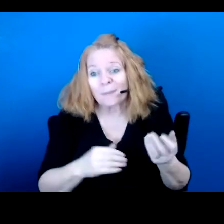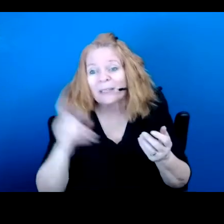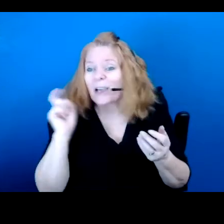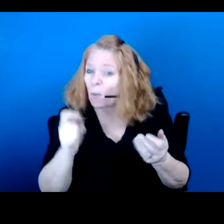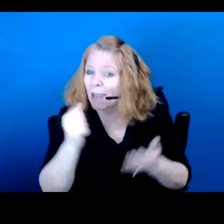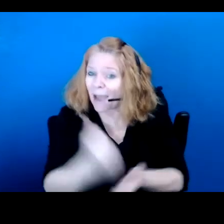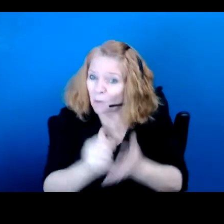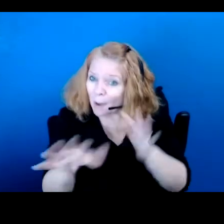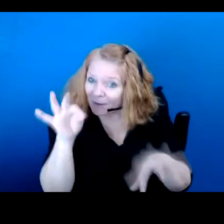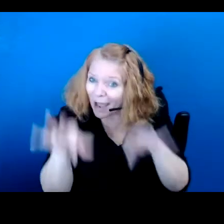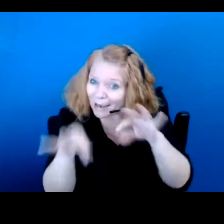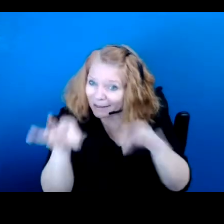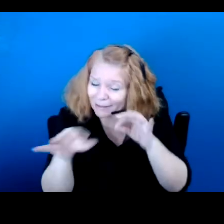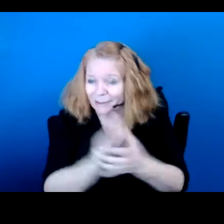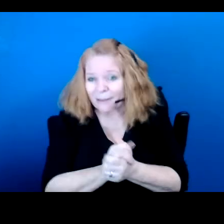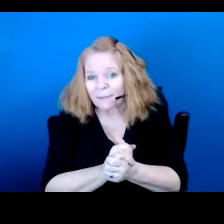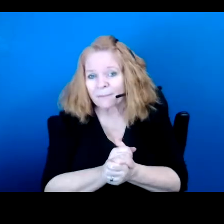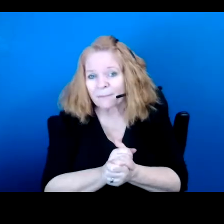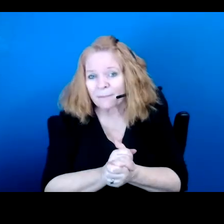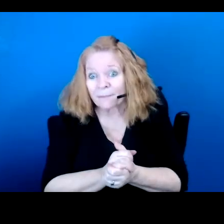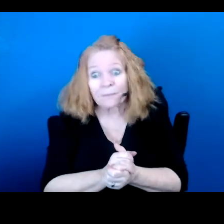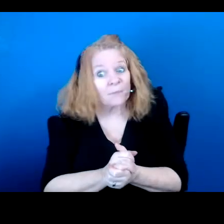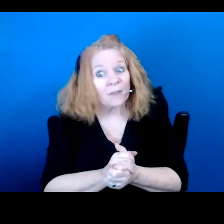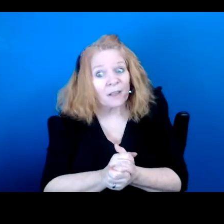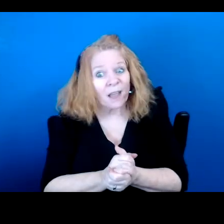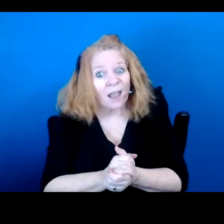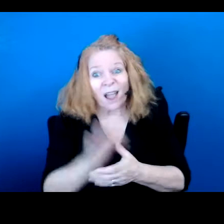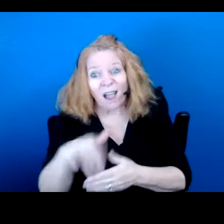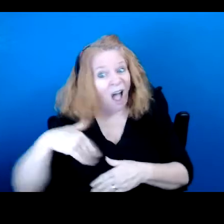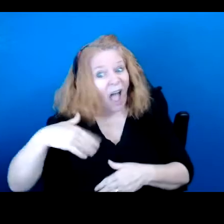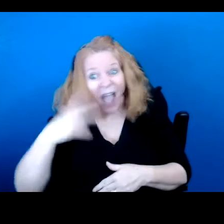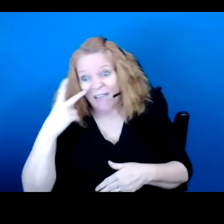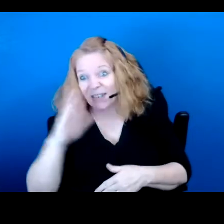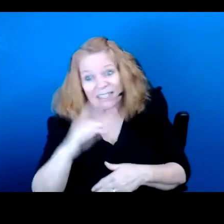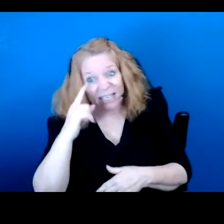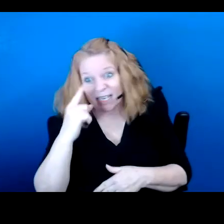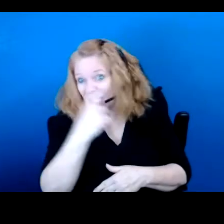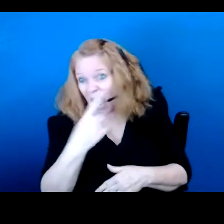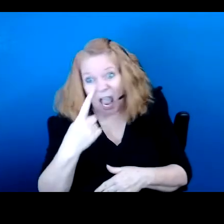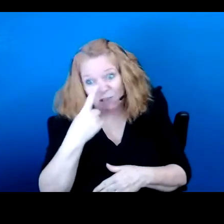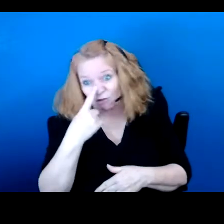bufanda se fueron volando y tenemos que encontrarlo o no te preocupes